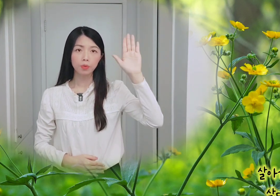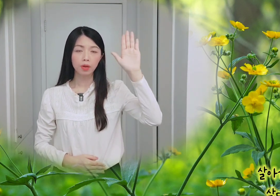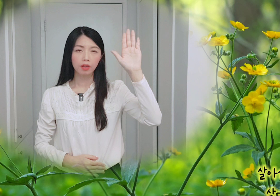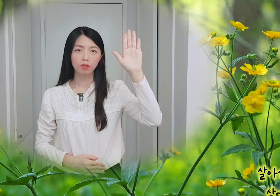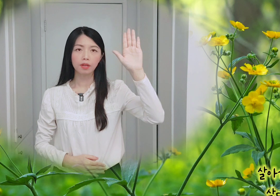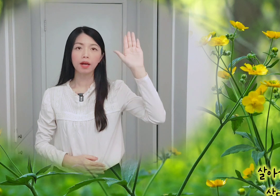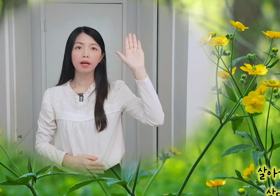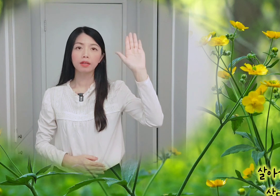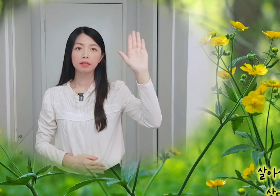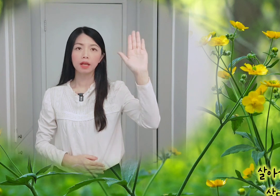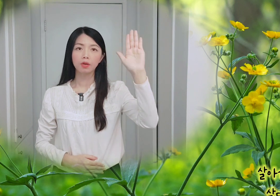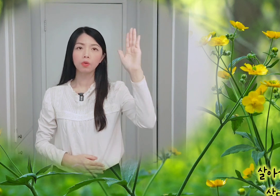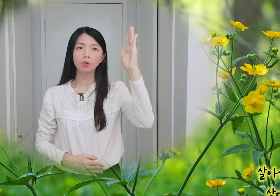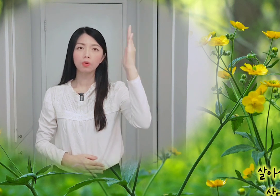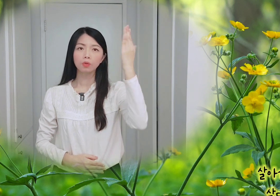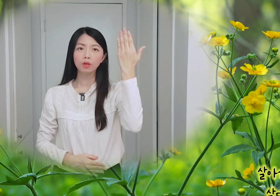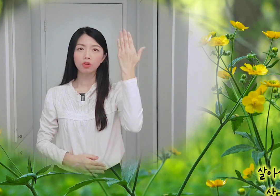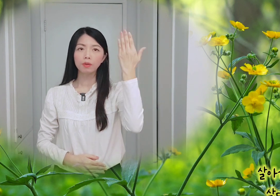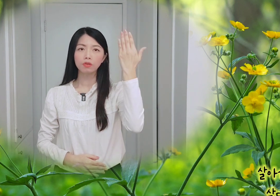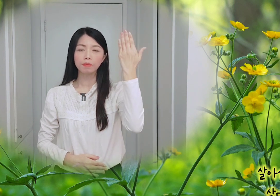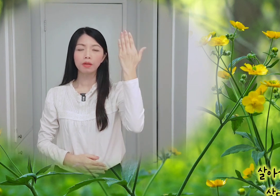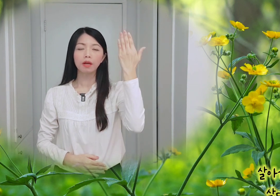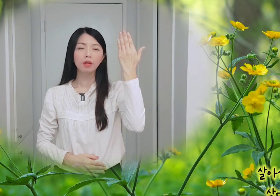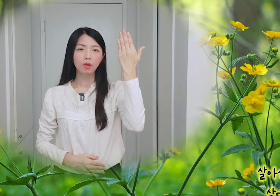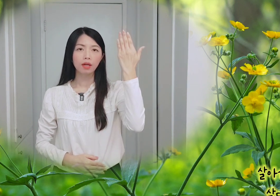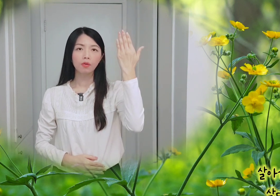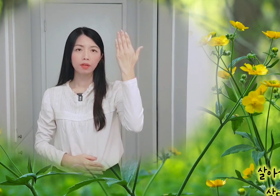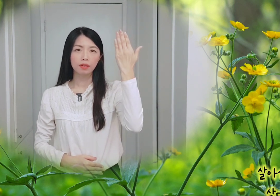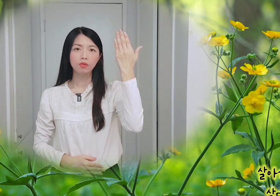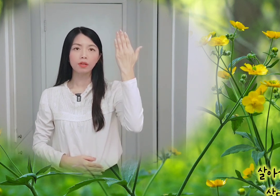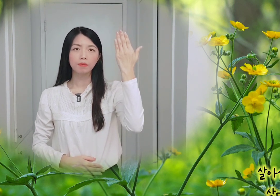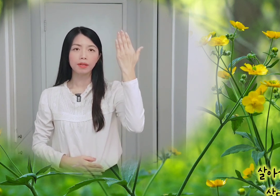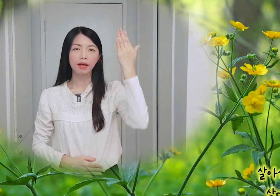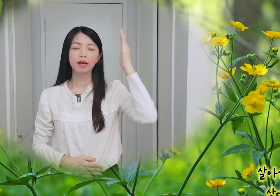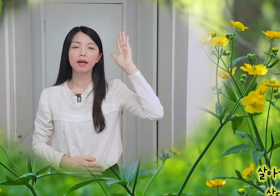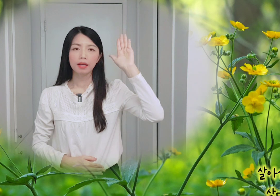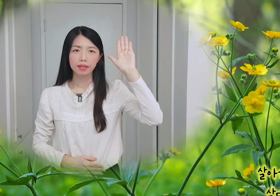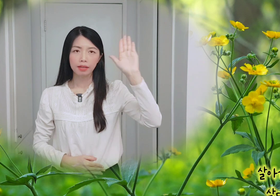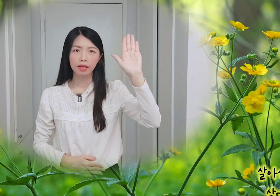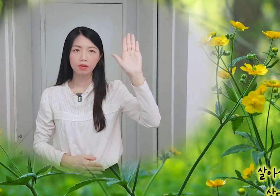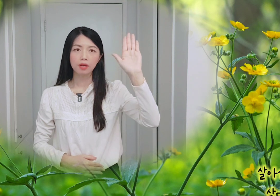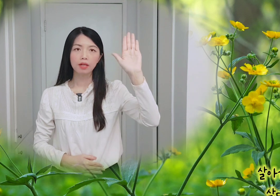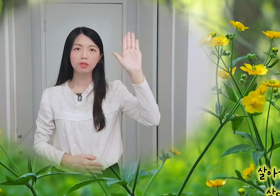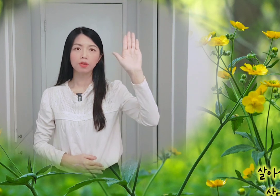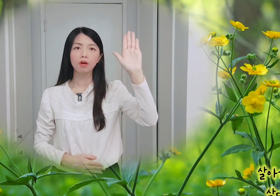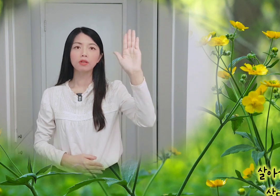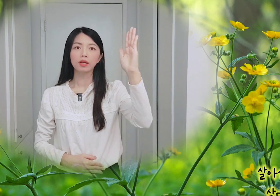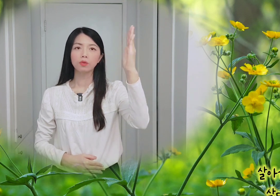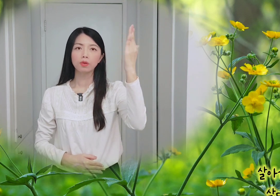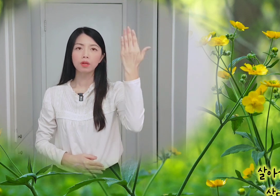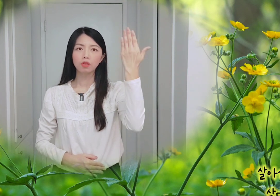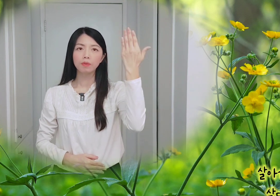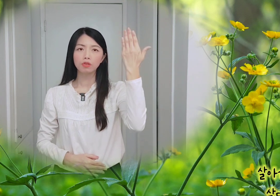얼굴 옆쪽에 이렇게 두셨다가 그대로 손을 뒤집어 주시면 되다라고 하는 뜻의 수어가 됩니다. 이 상태에서